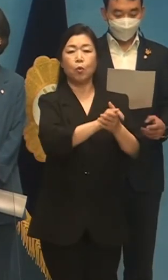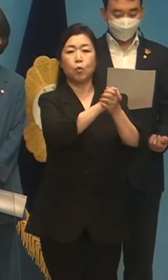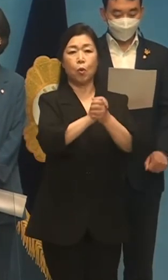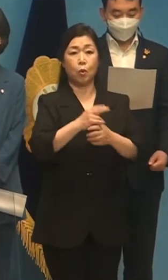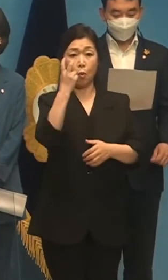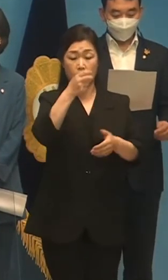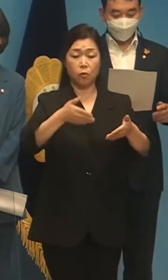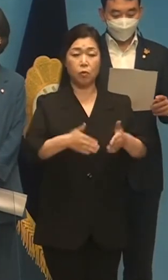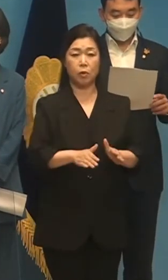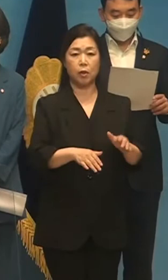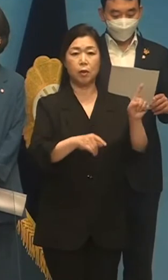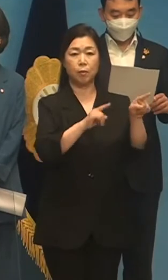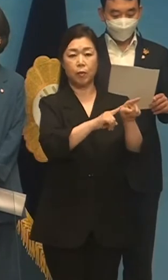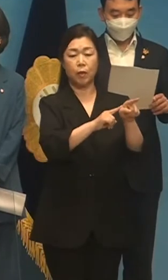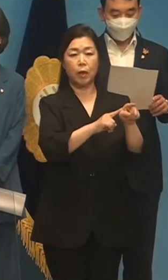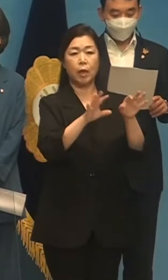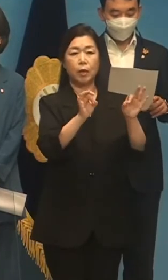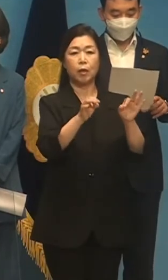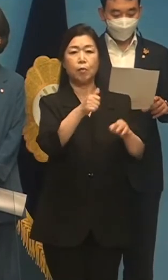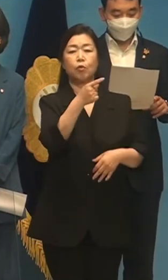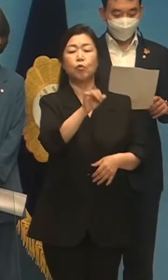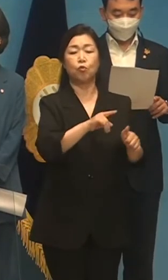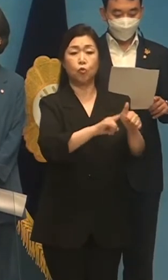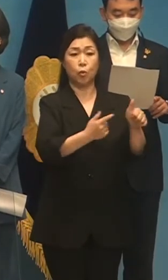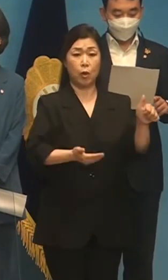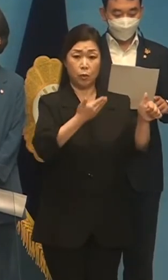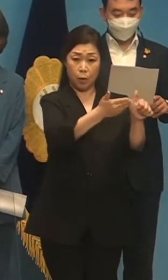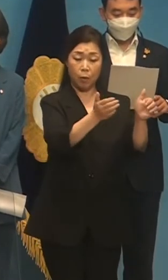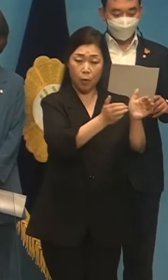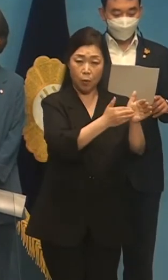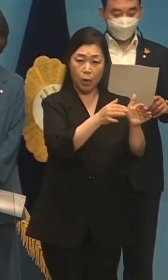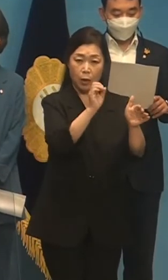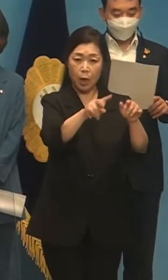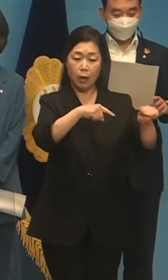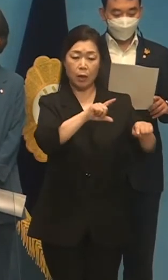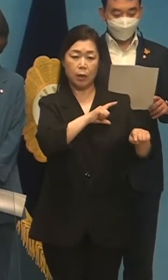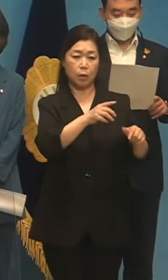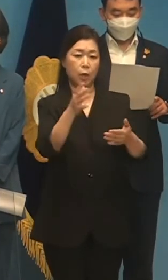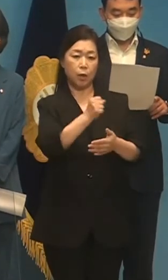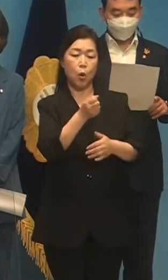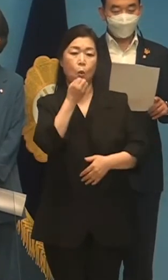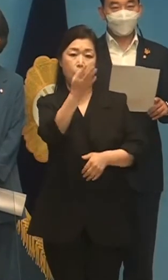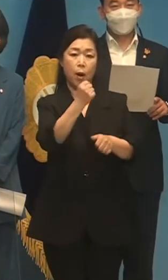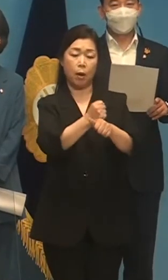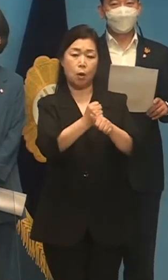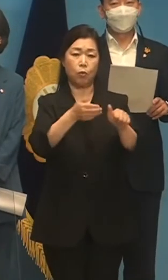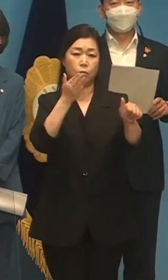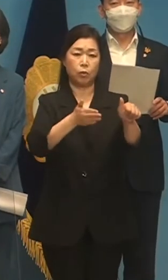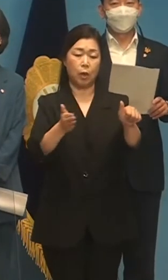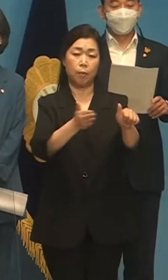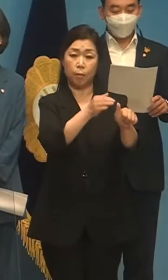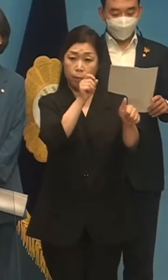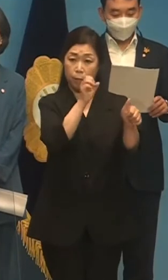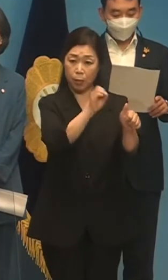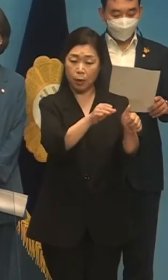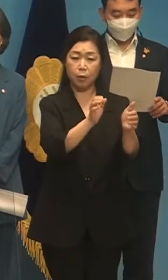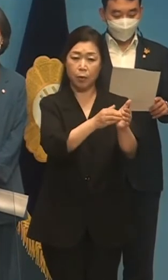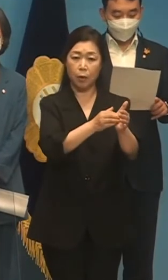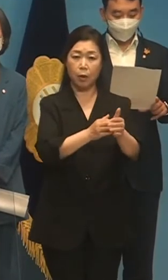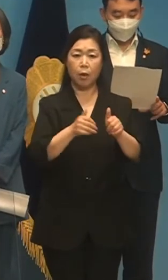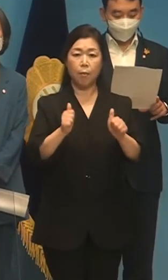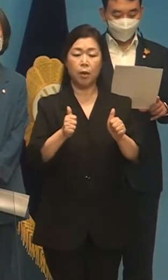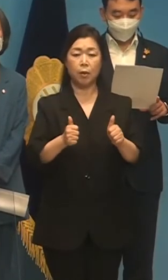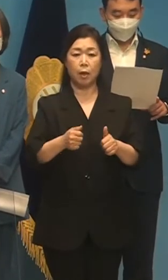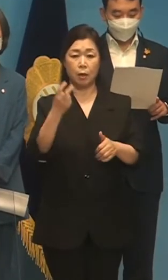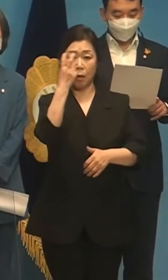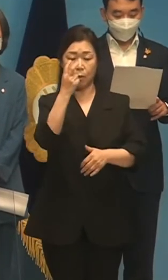검사 출신인 제1야당 소속 김웅 후보에게 전달하여 야당의 이름으로 이들을 고발하고 사죄했다는 것입니다. 판사